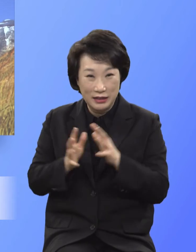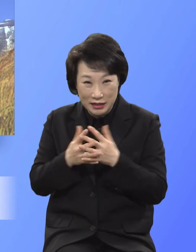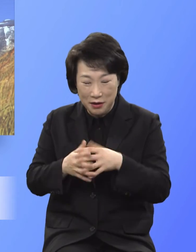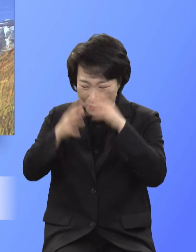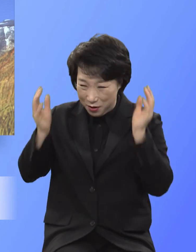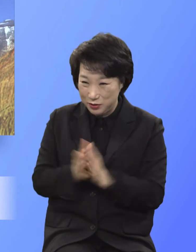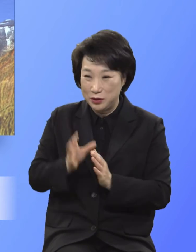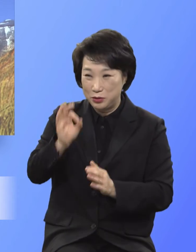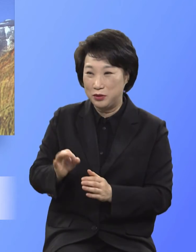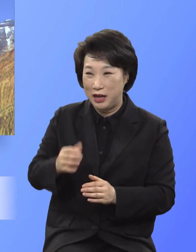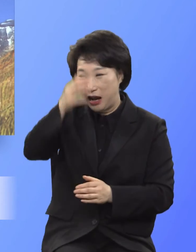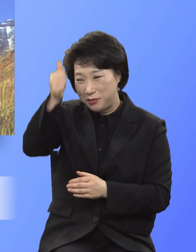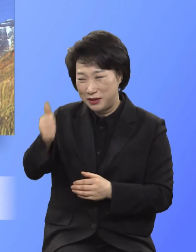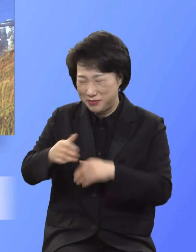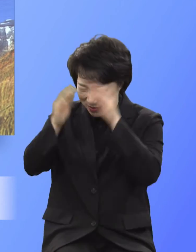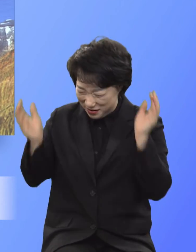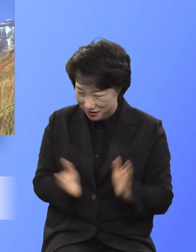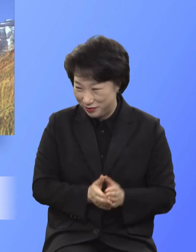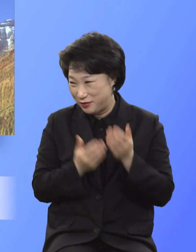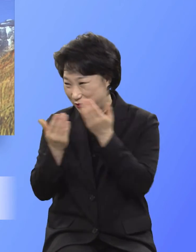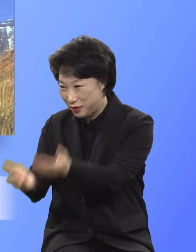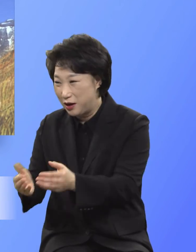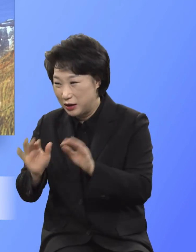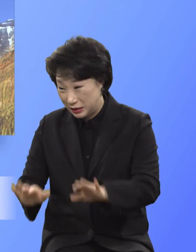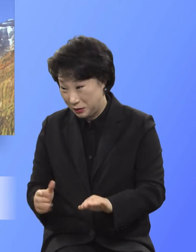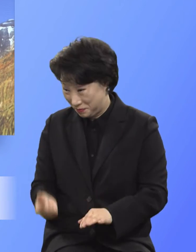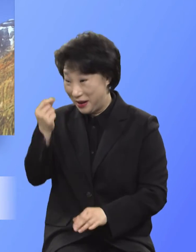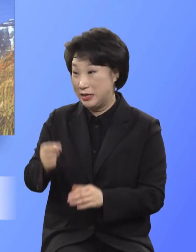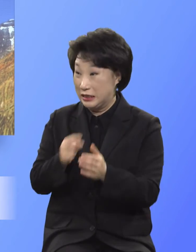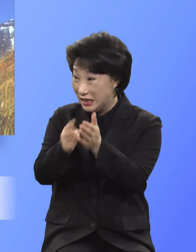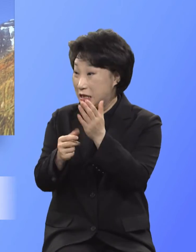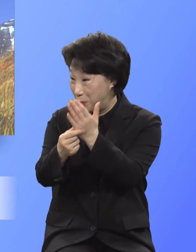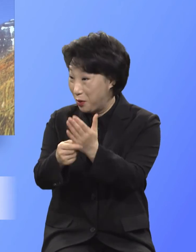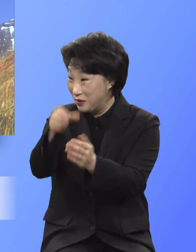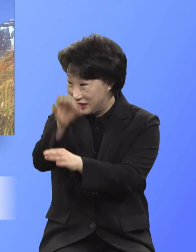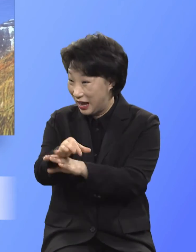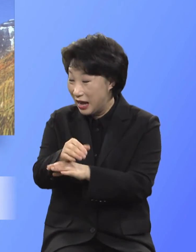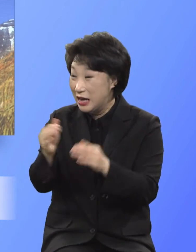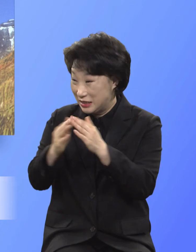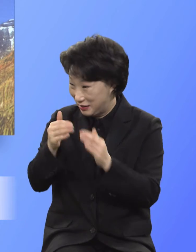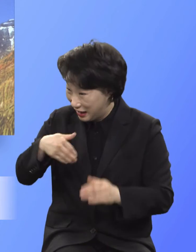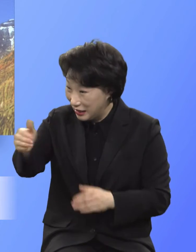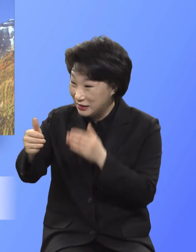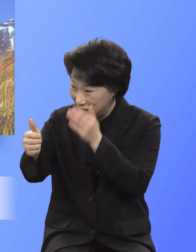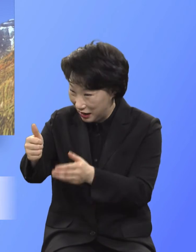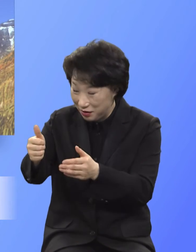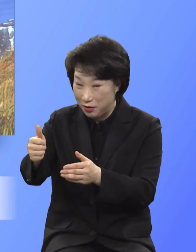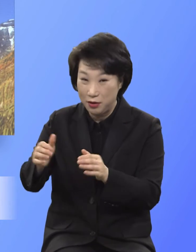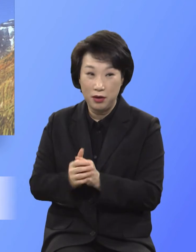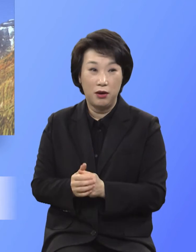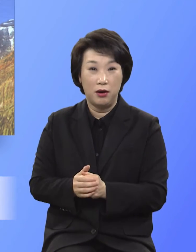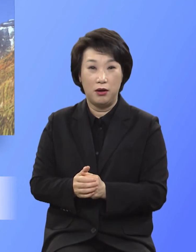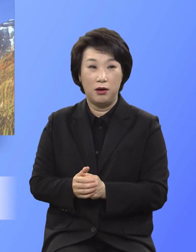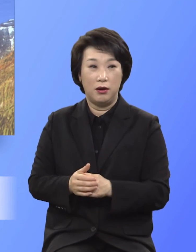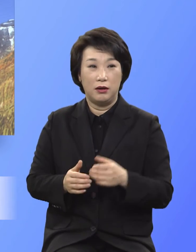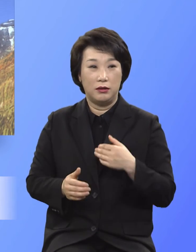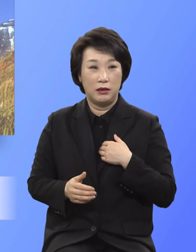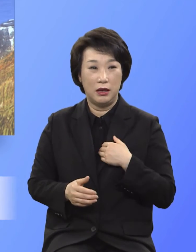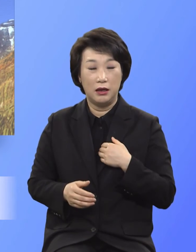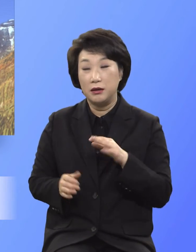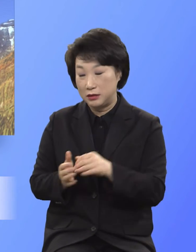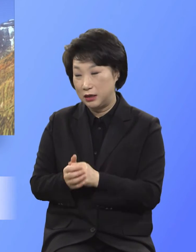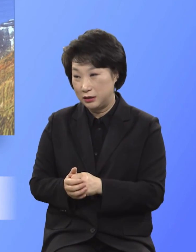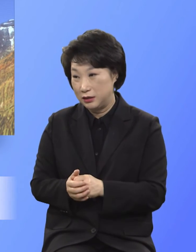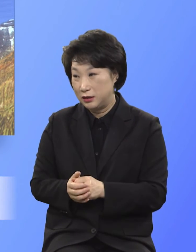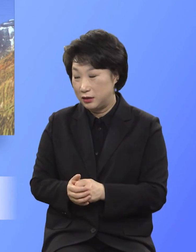탑사. 할아버지 지금 빨리 기차표 타가지고 그러고 가세요. 만약 바쁘지 않으면 남대문